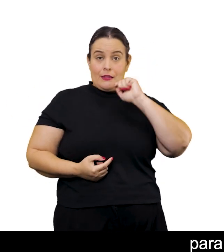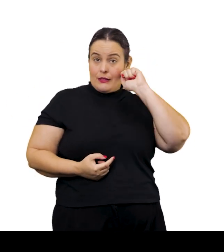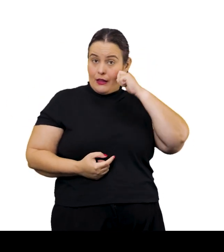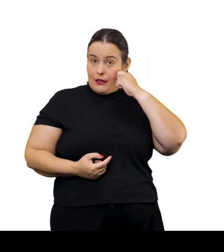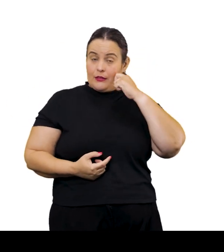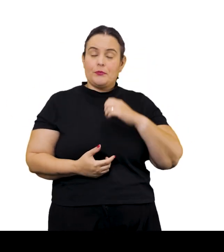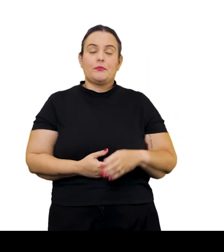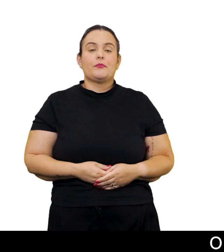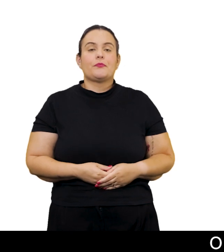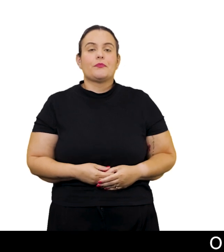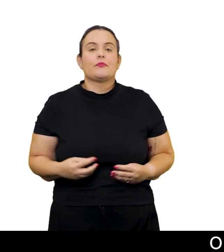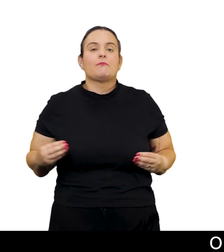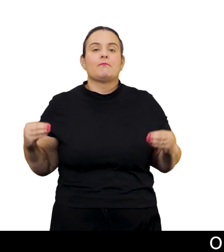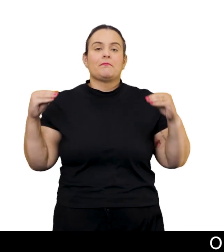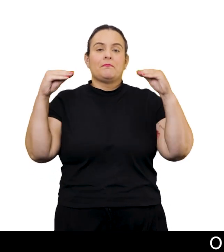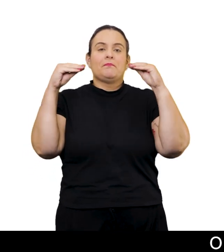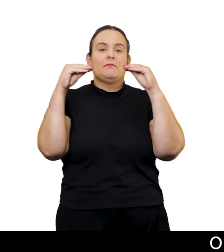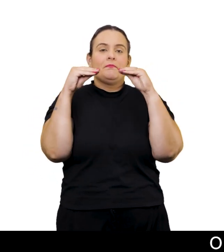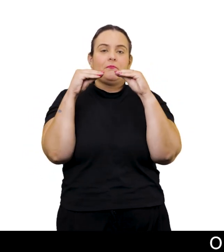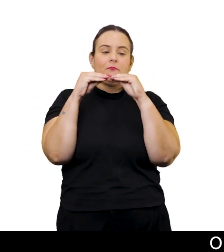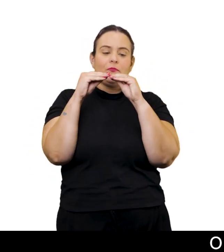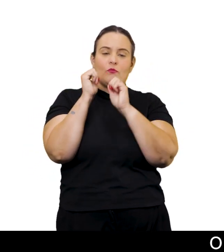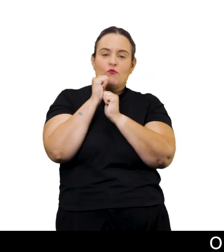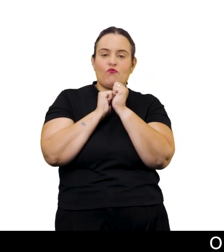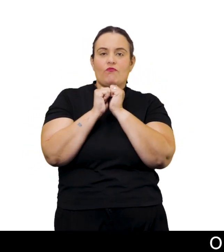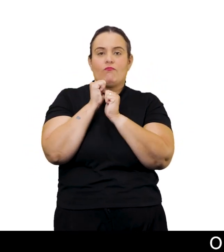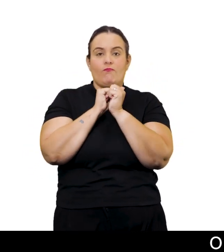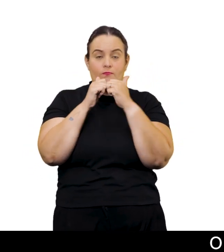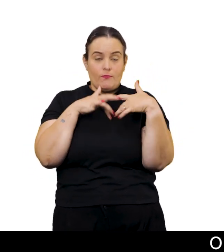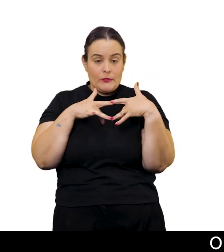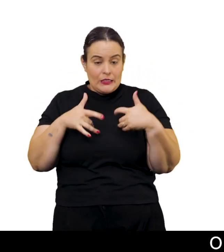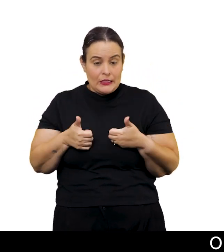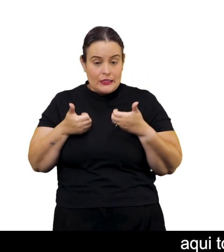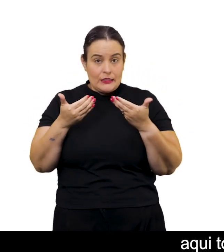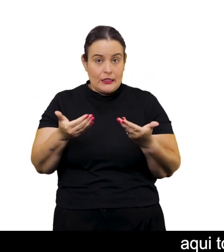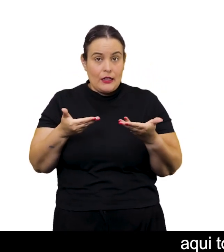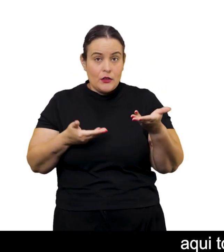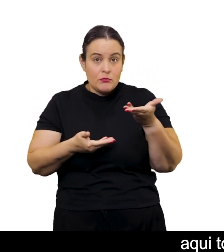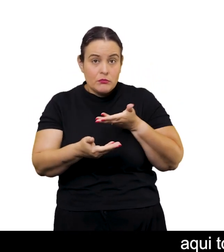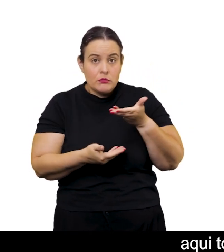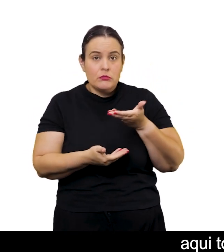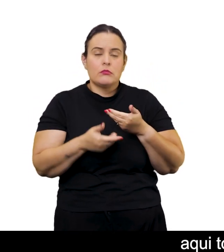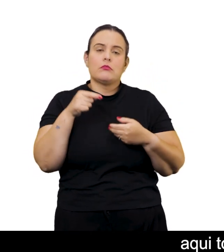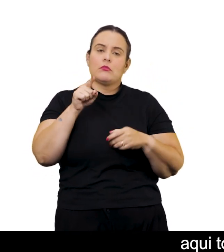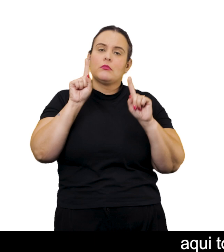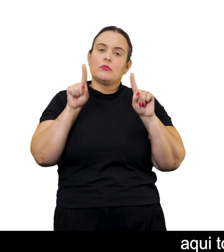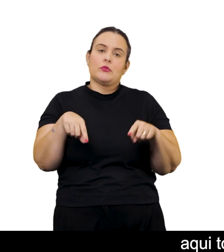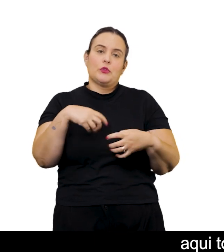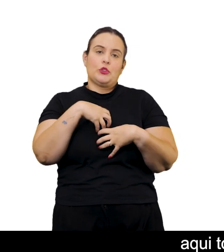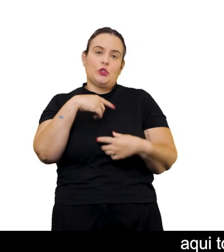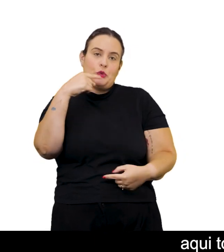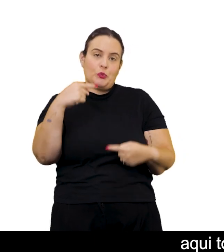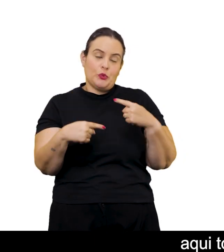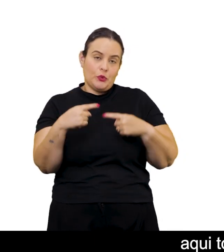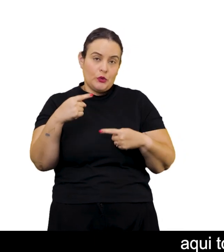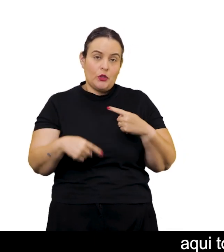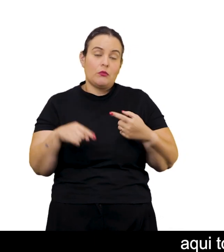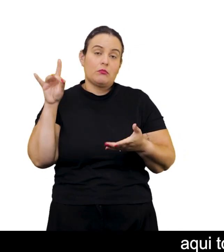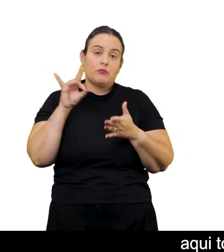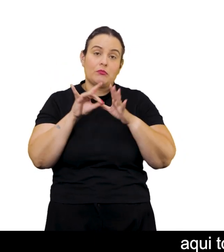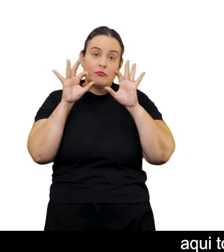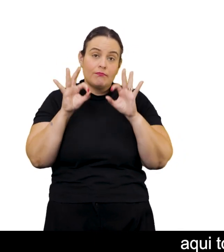negras. O beijo, ato de entrega e reciprocidade, aqui torna-se um gesto político